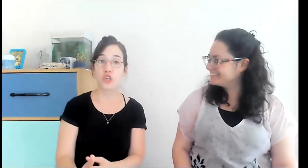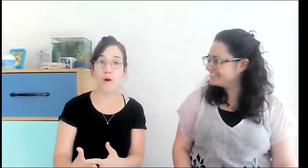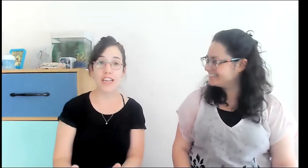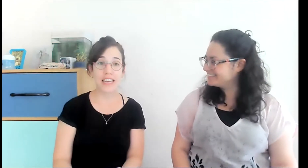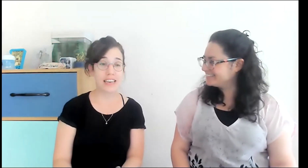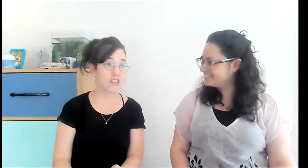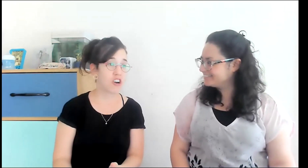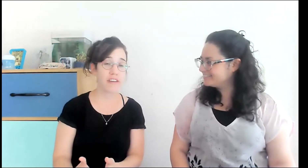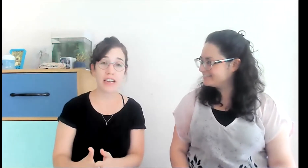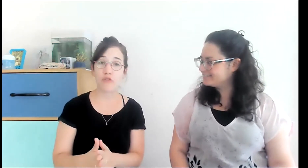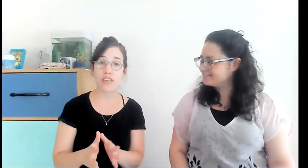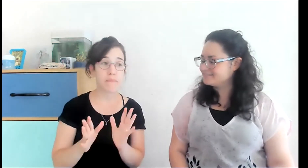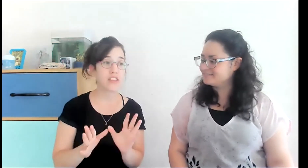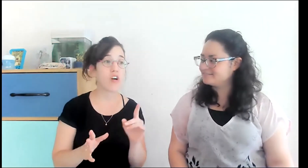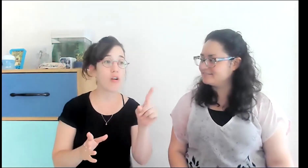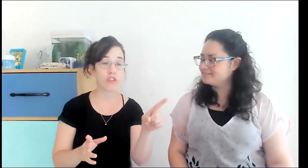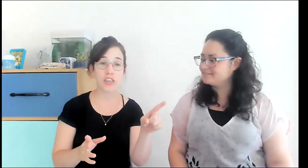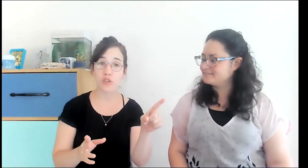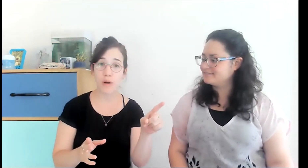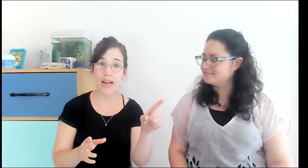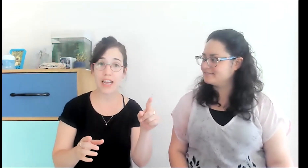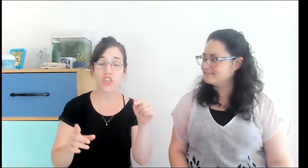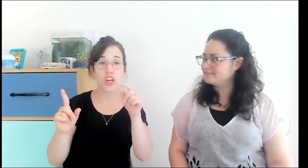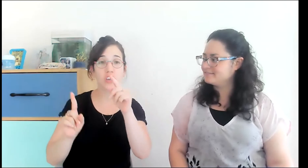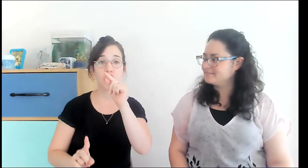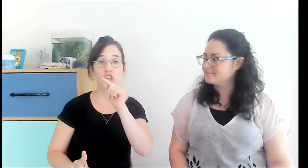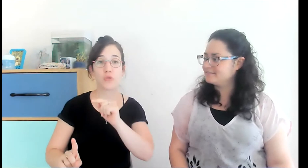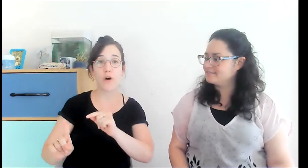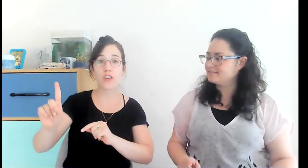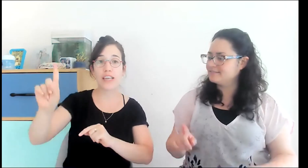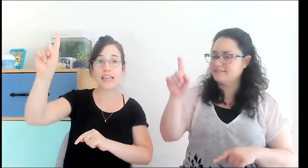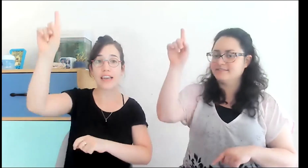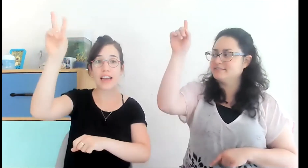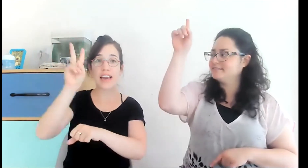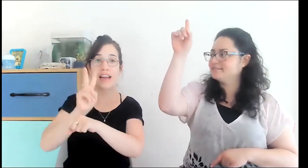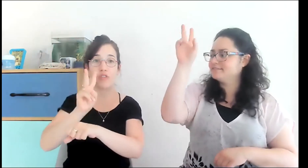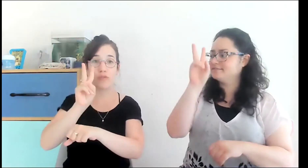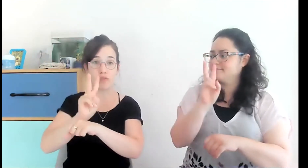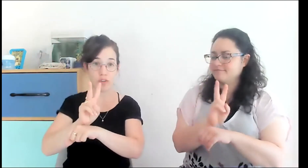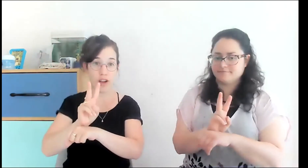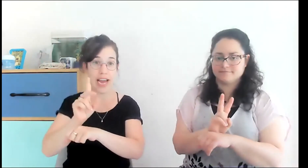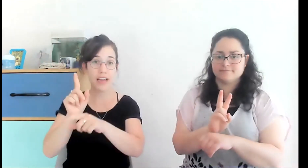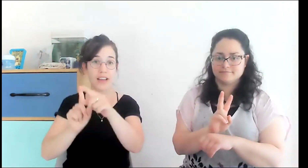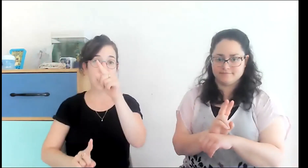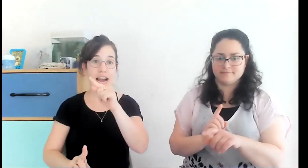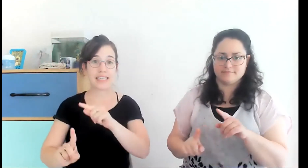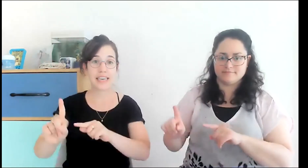שמור נא לי אלי הטוב. אנחנו עושים בדיוק כמו שעשינו בבית הראשון. שמור נא לי אלי הטוב. אוקיי? אז